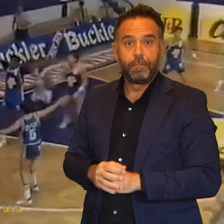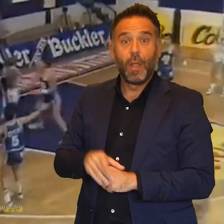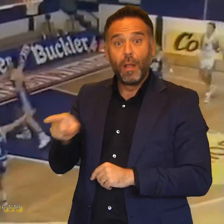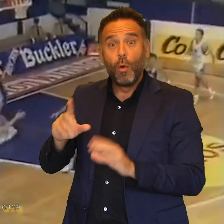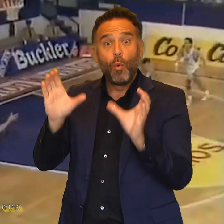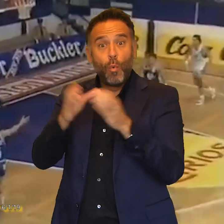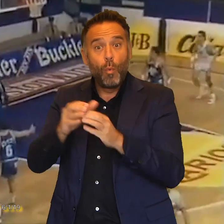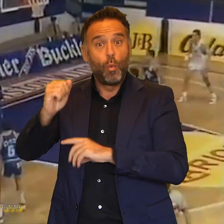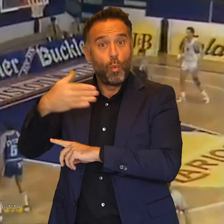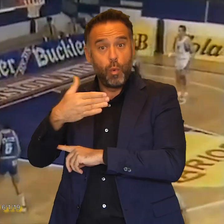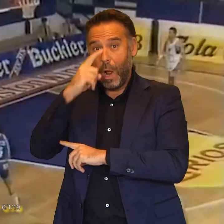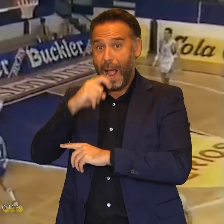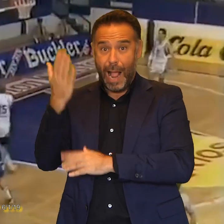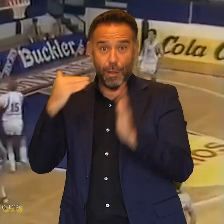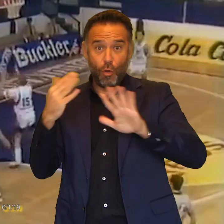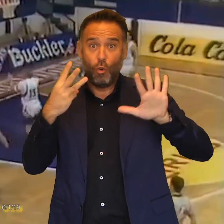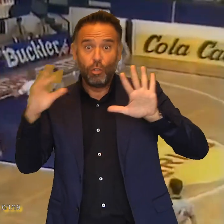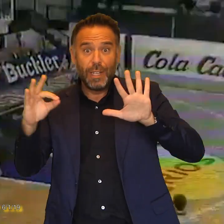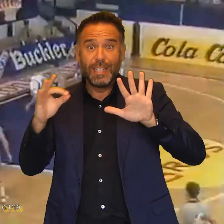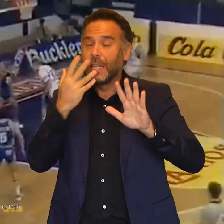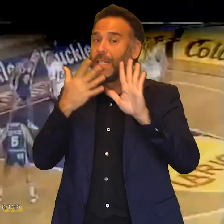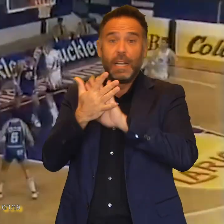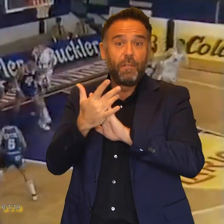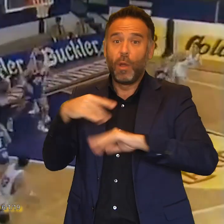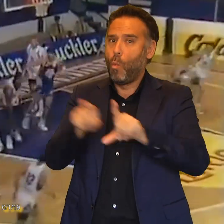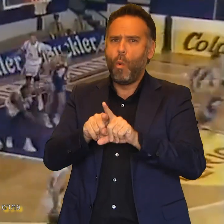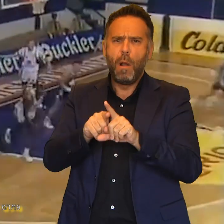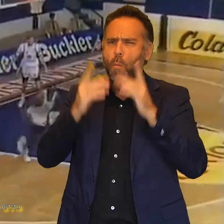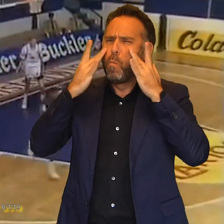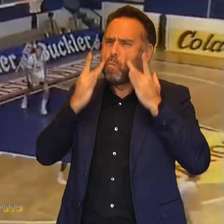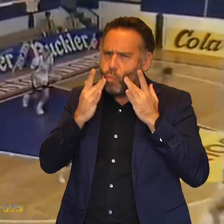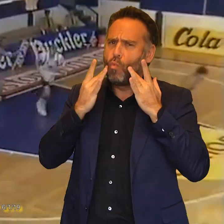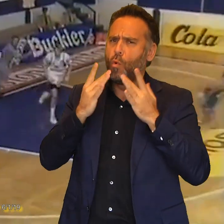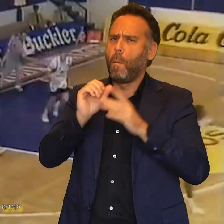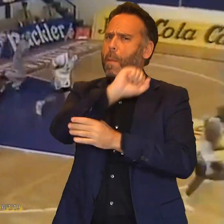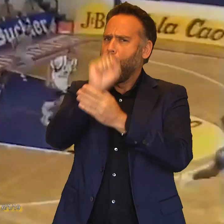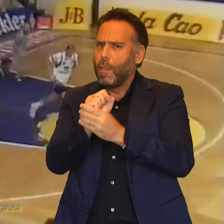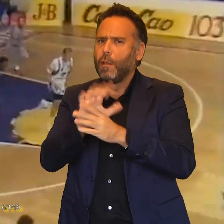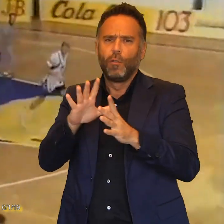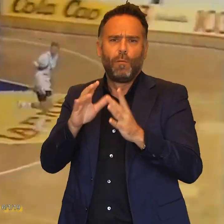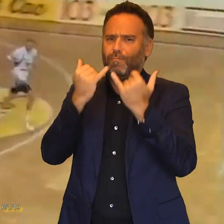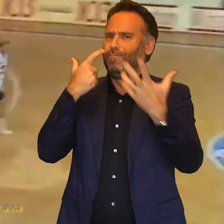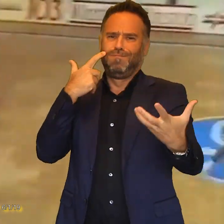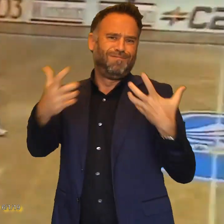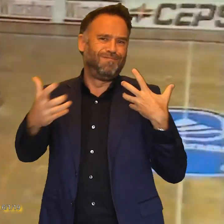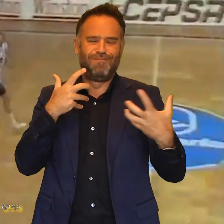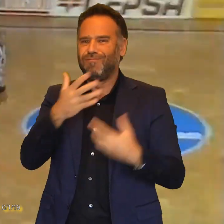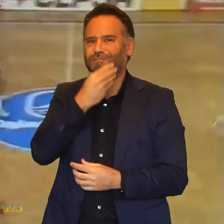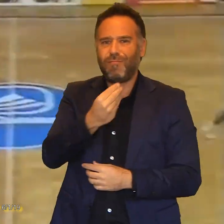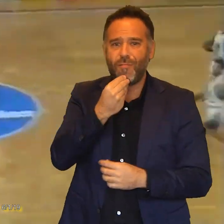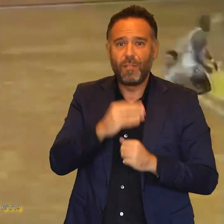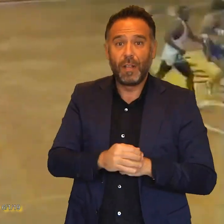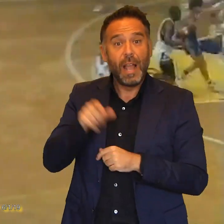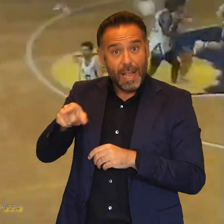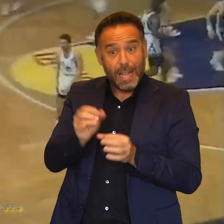Hablar del conjunto tinerfeño en los años 80 es sinónimo de puro baloncesto espectáculo. En